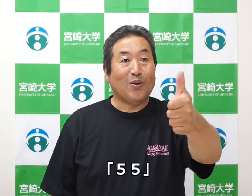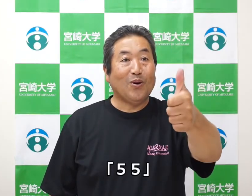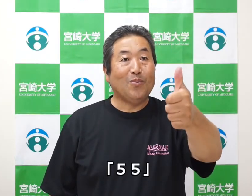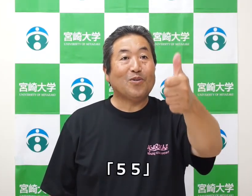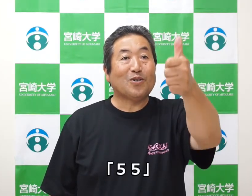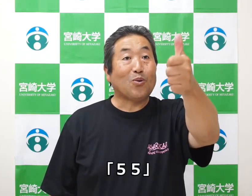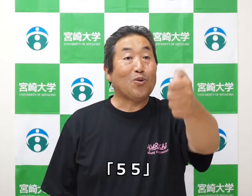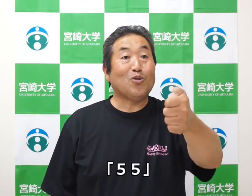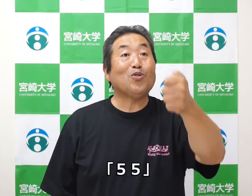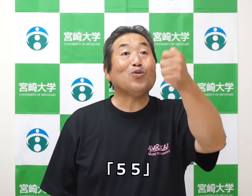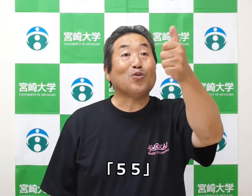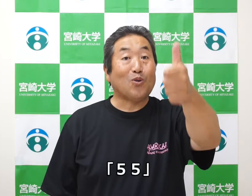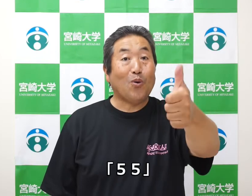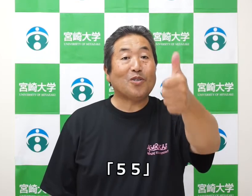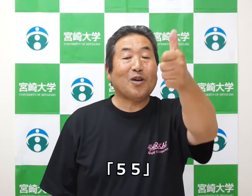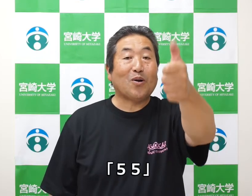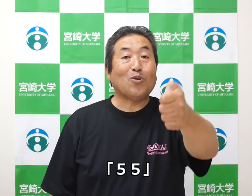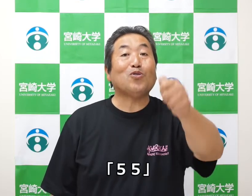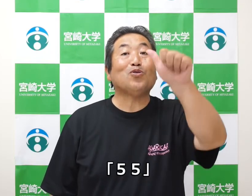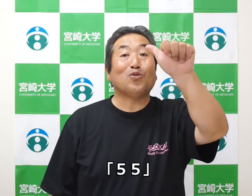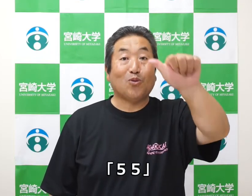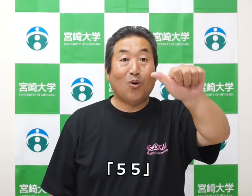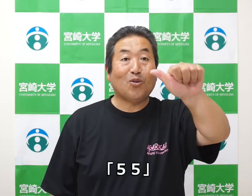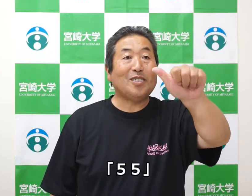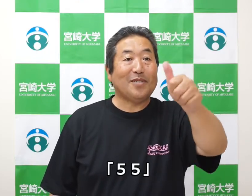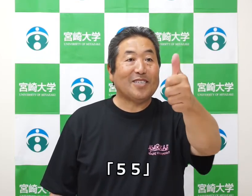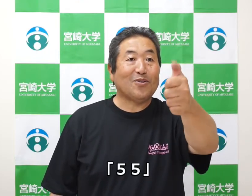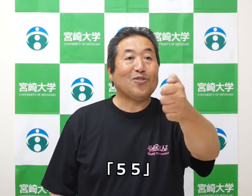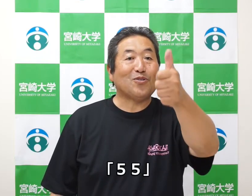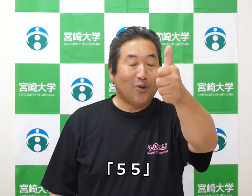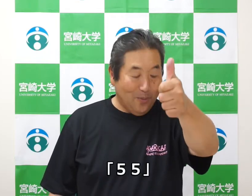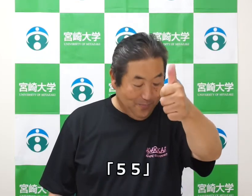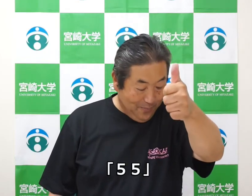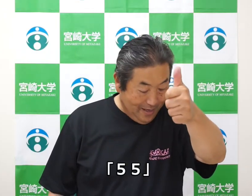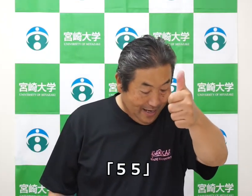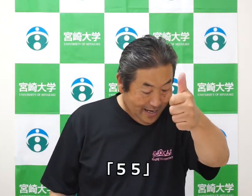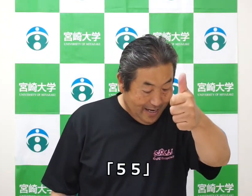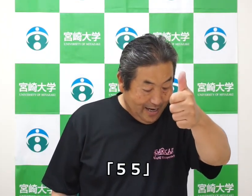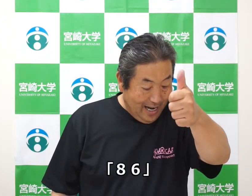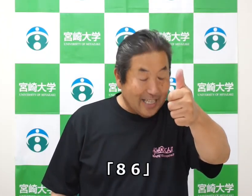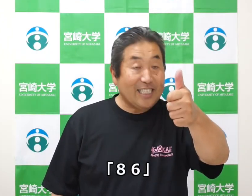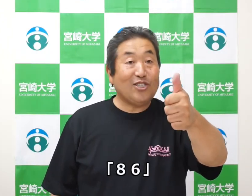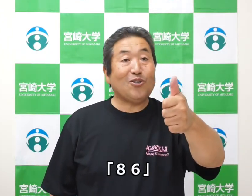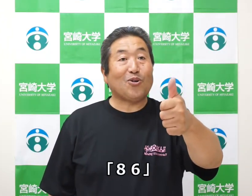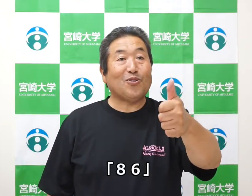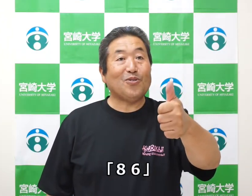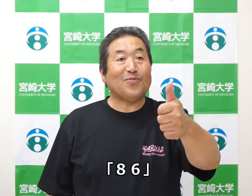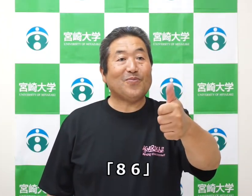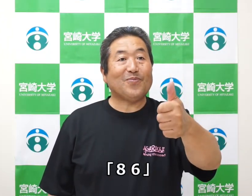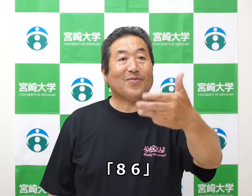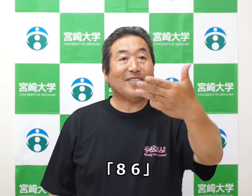もし55、もしくは55、どっちでもいいです。55、86、